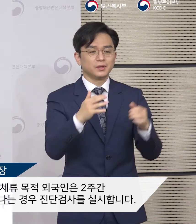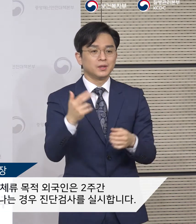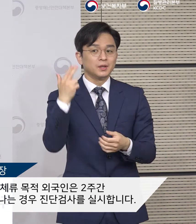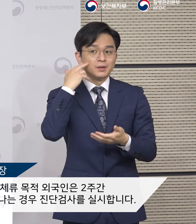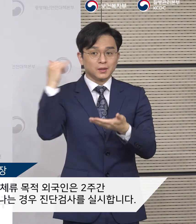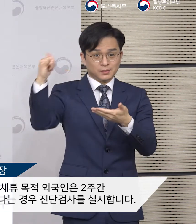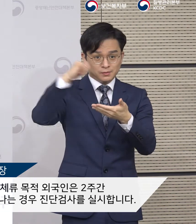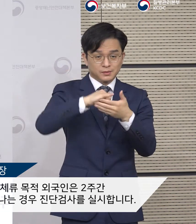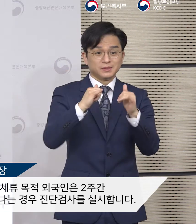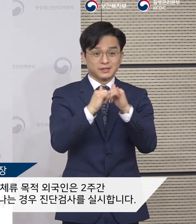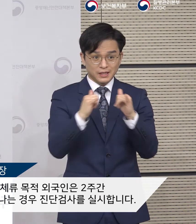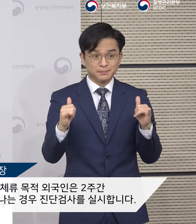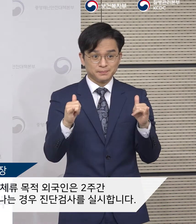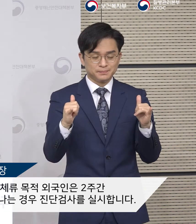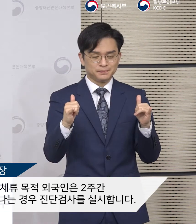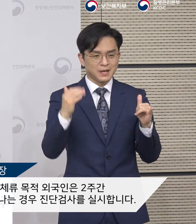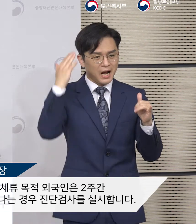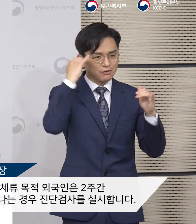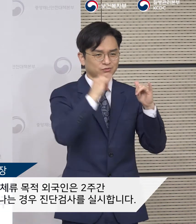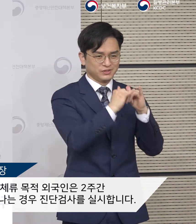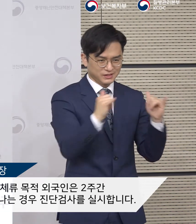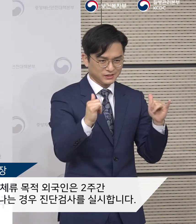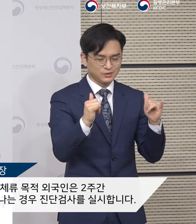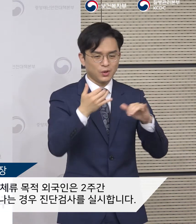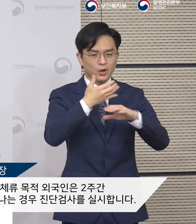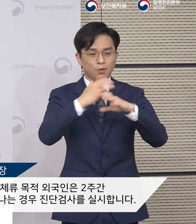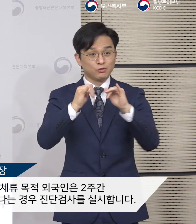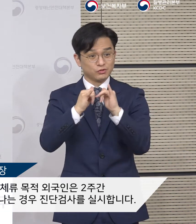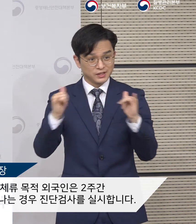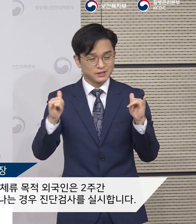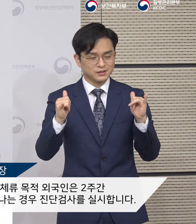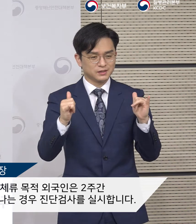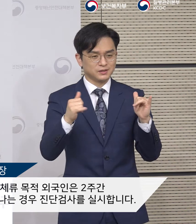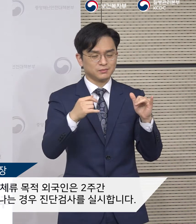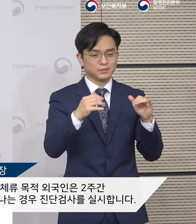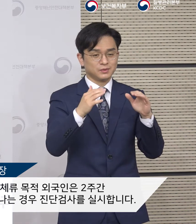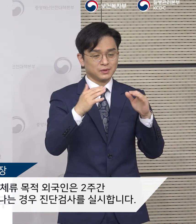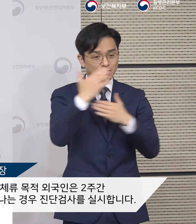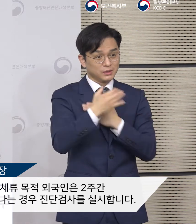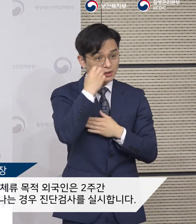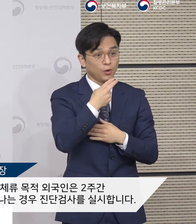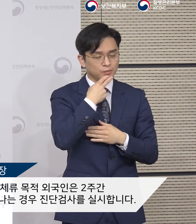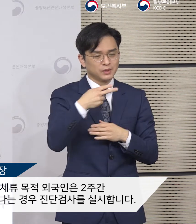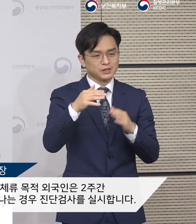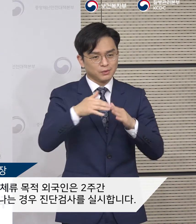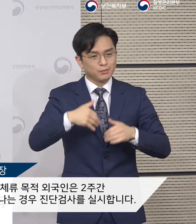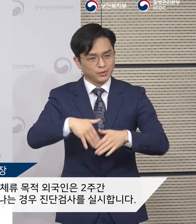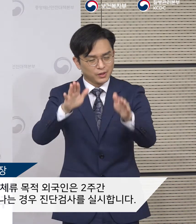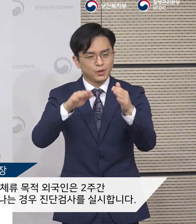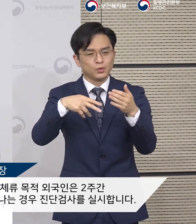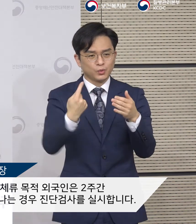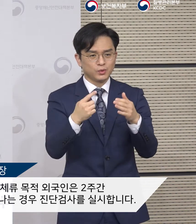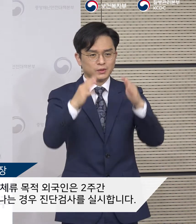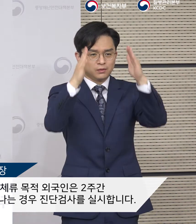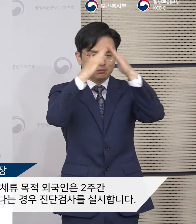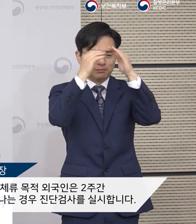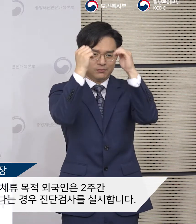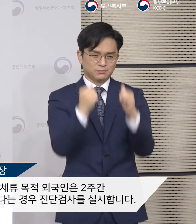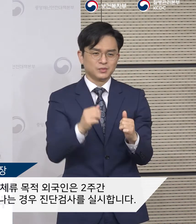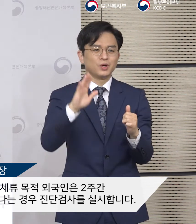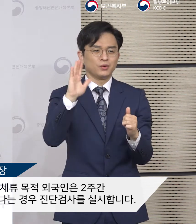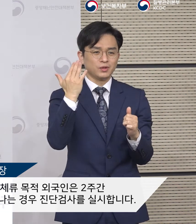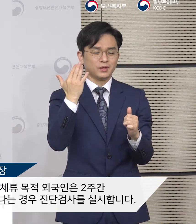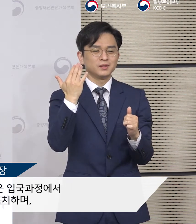우리 국민과 장기 체류 목적 외국인은 2주간 자가격리 대상이며 격리 기간 중 증상이 나타나는 경우